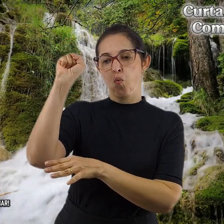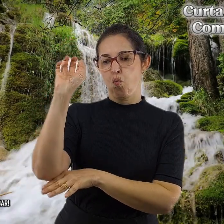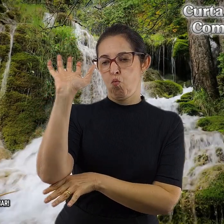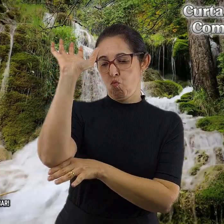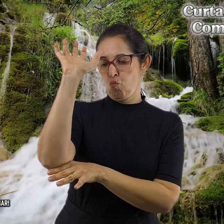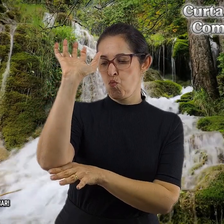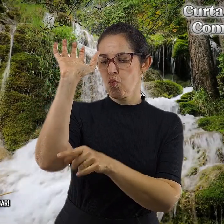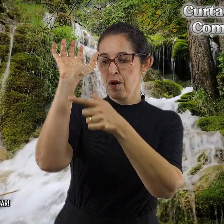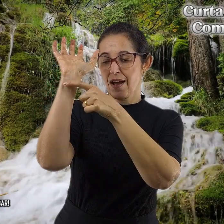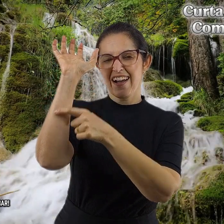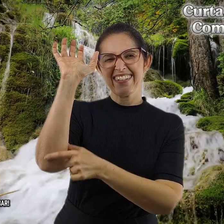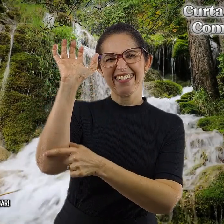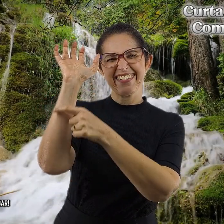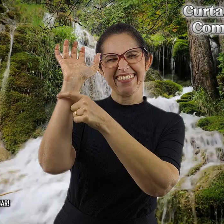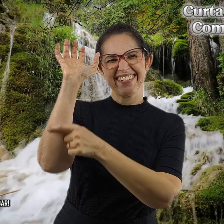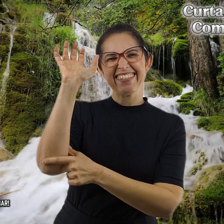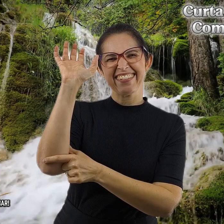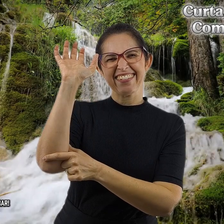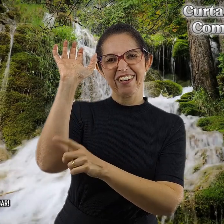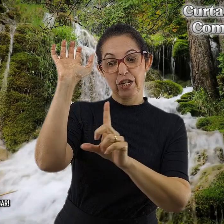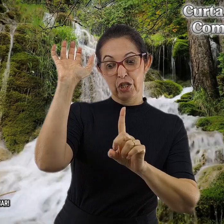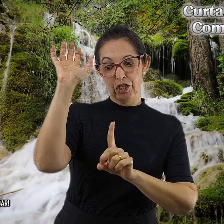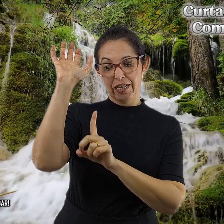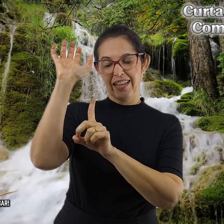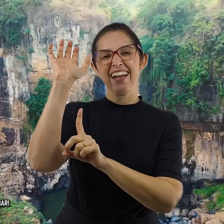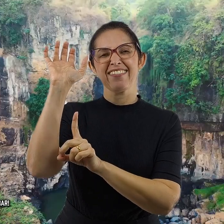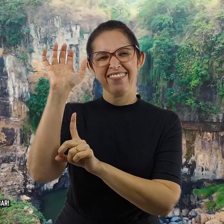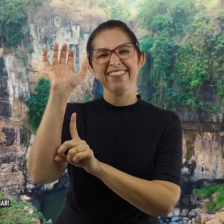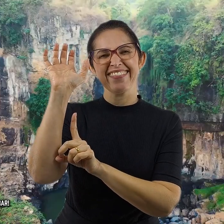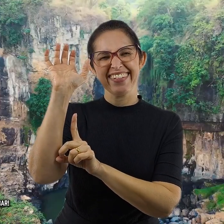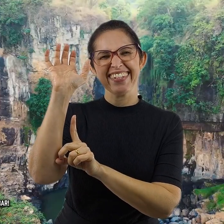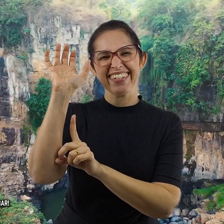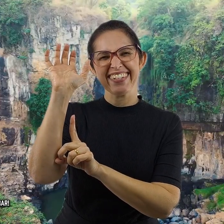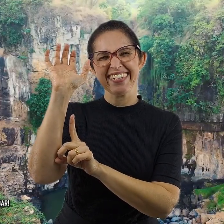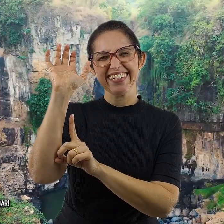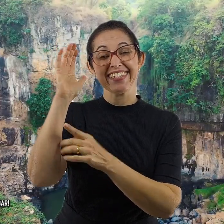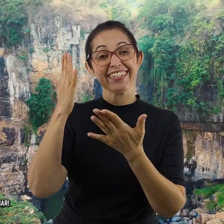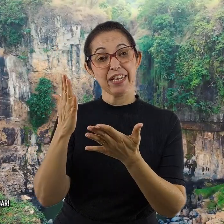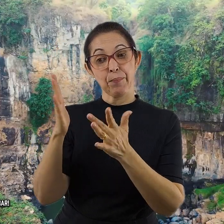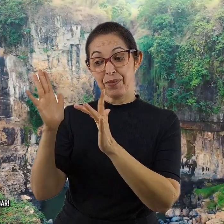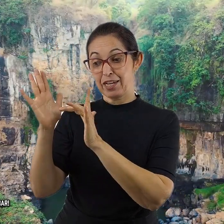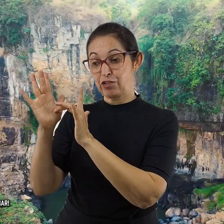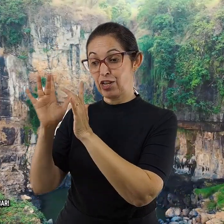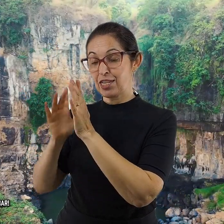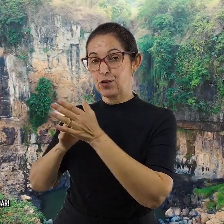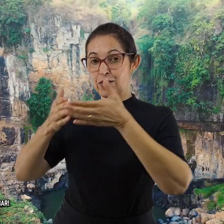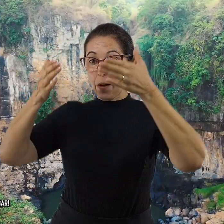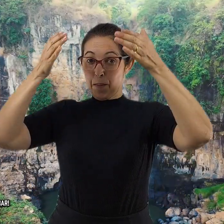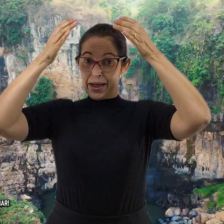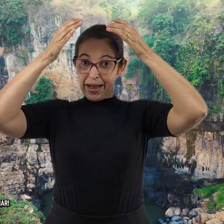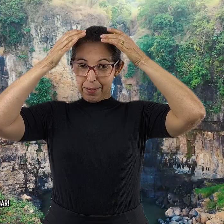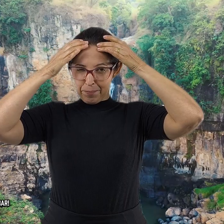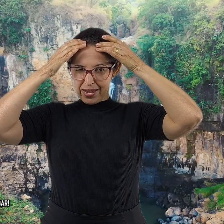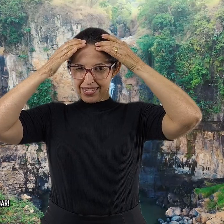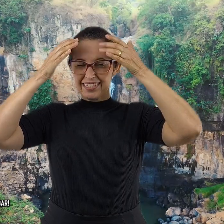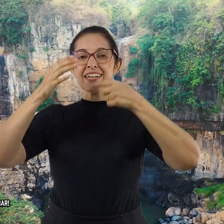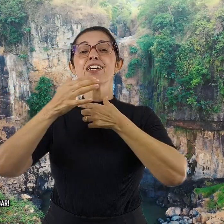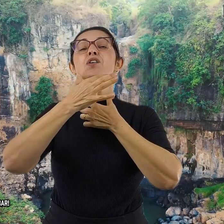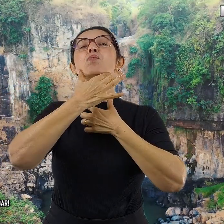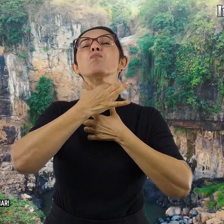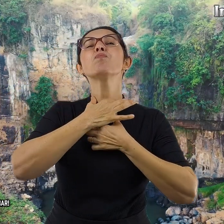comunhão da igreja com o cabeça que é Cristo, o seu amado. Mas como é que a comunhão